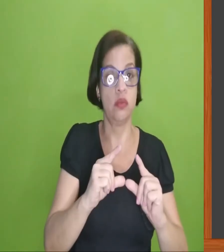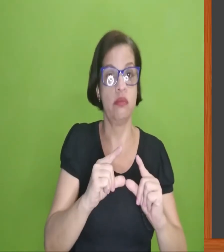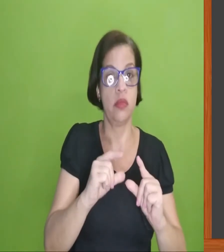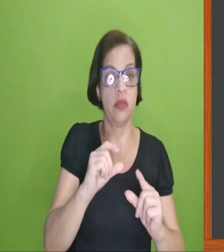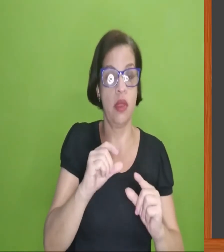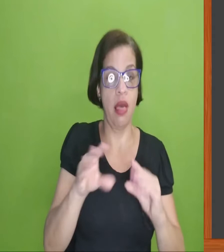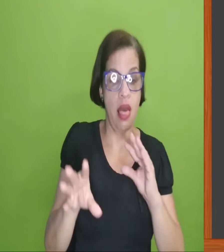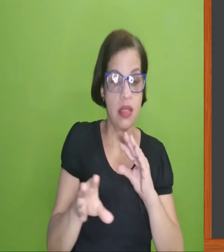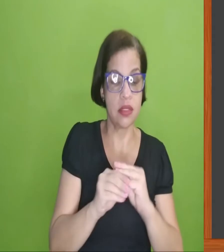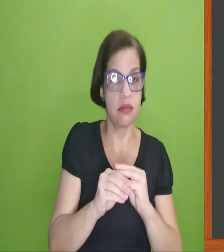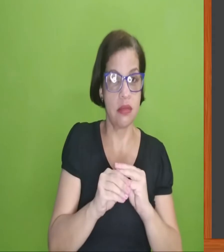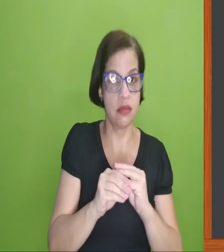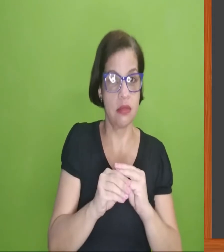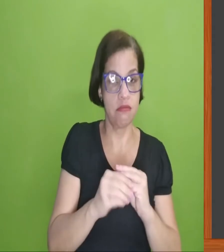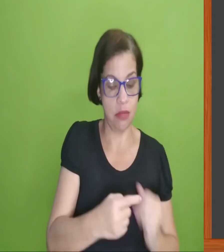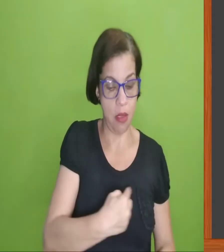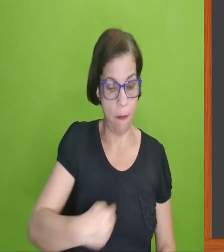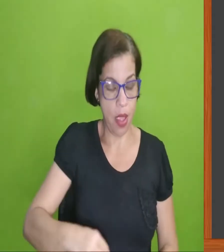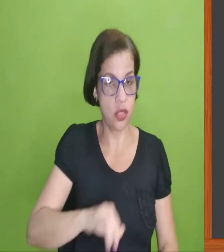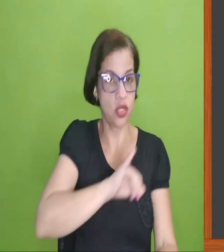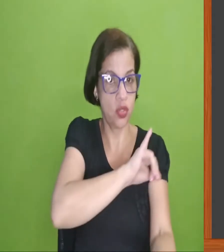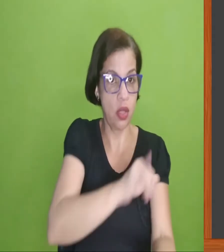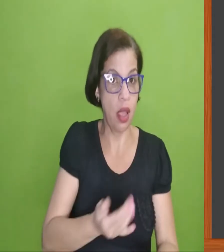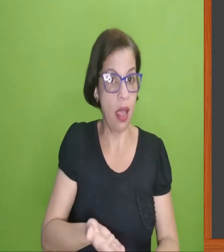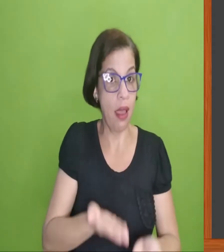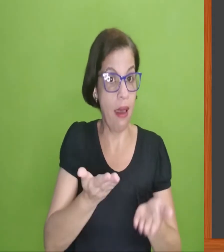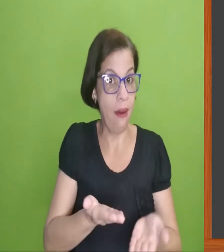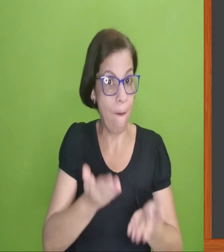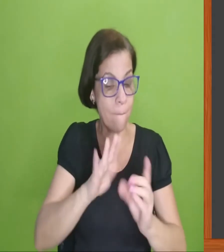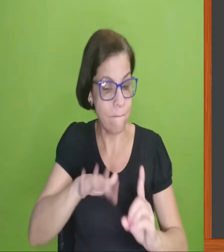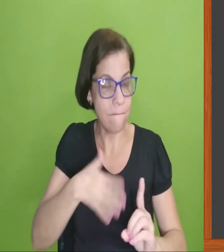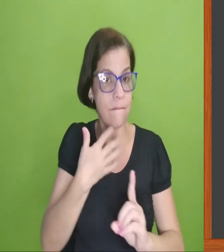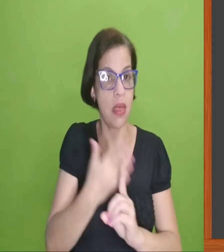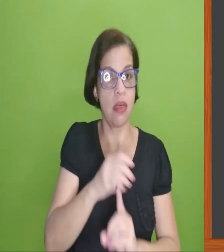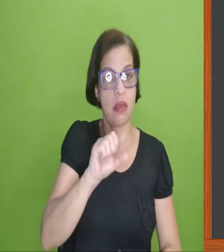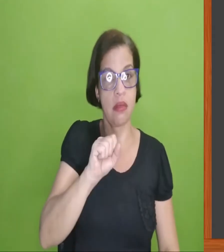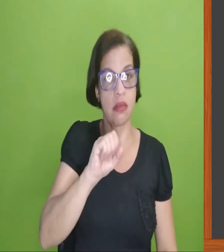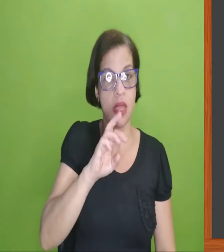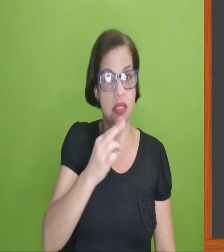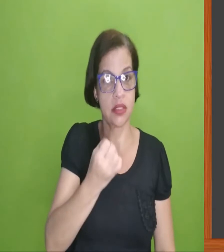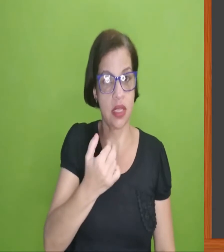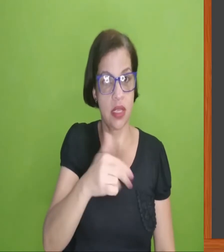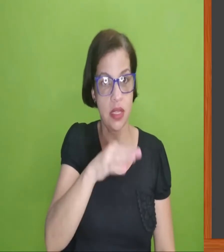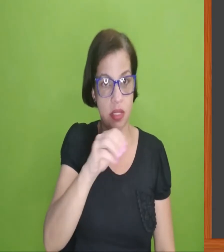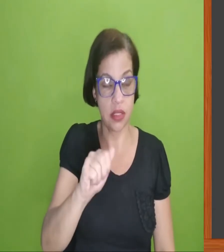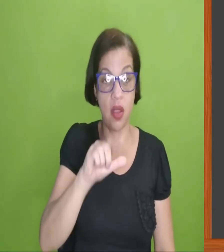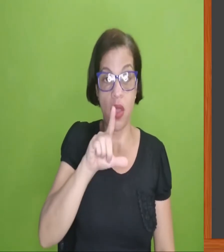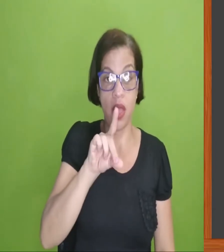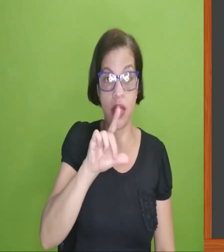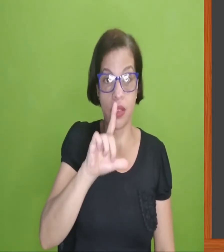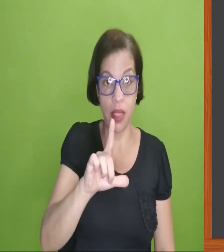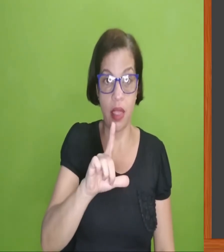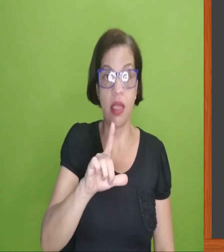colesterol. Com essa redução, aumenta a secreção de receptores de LDL, que promove a endocitose